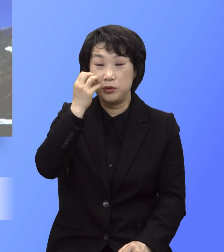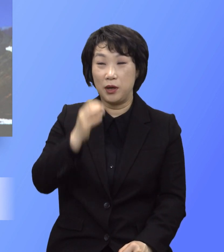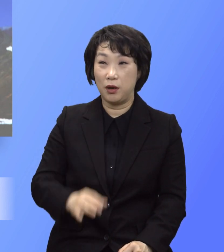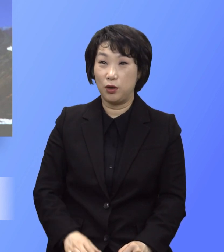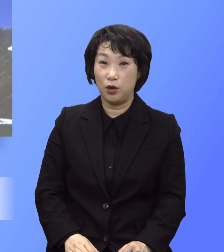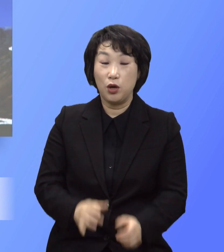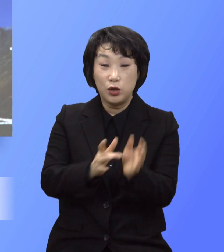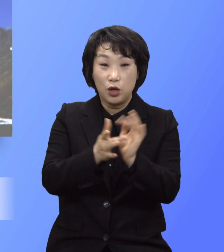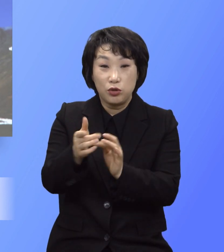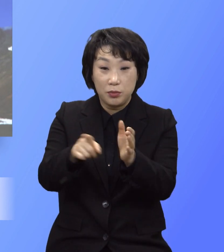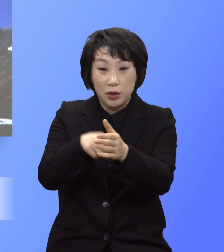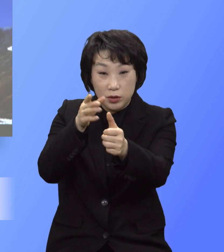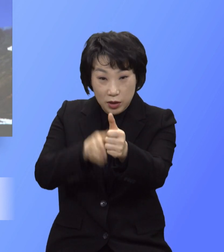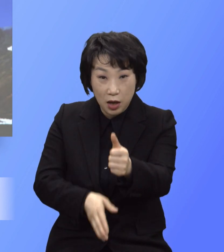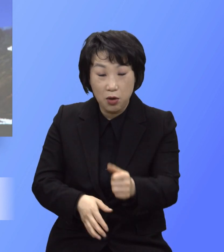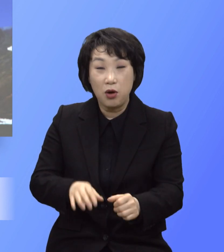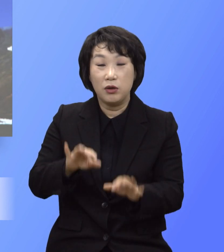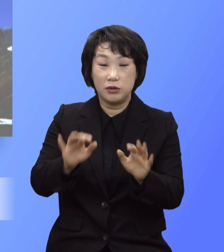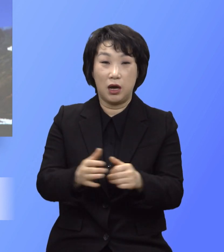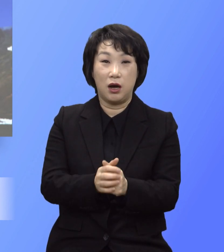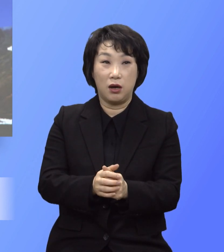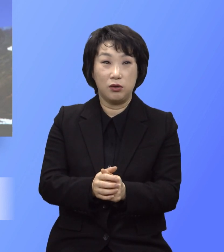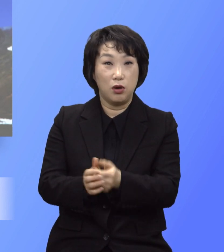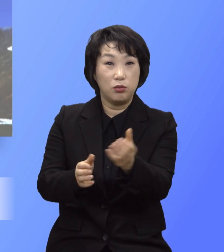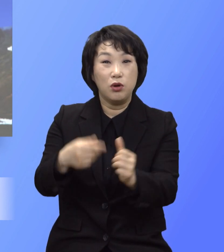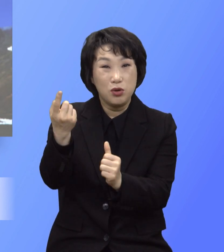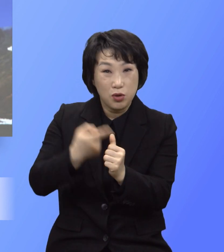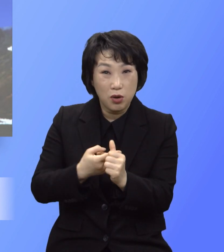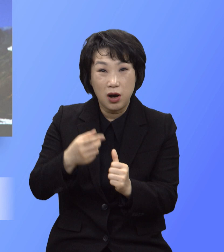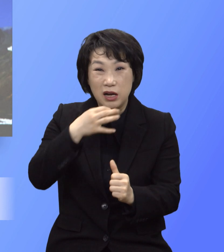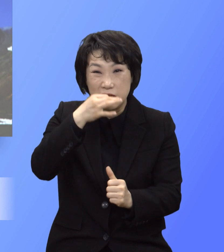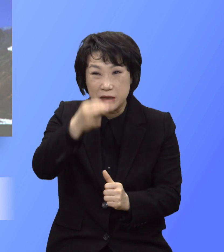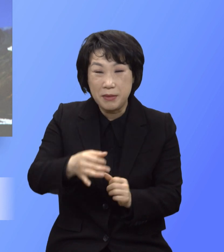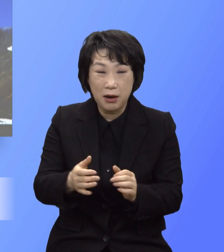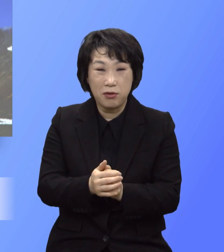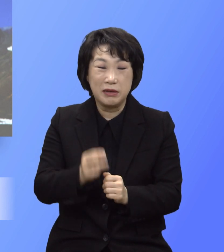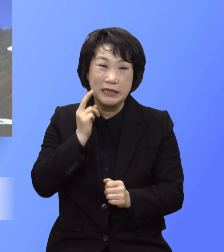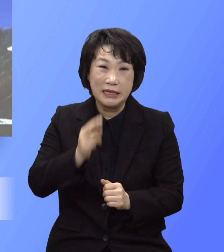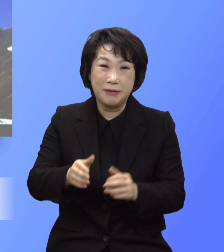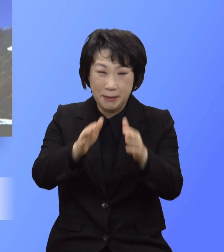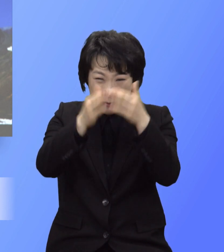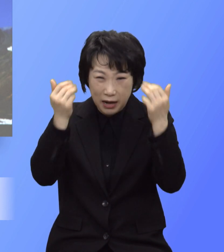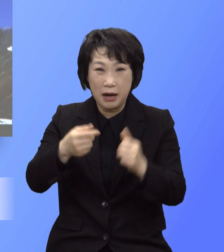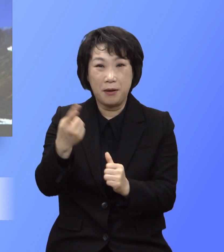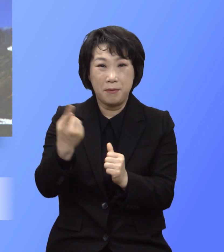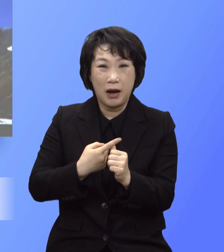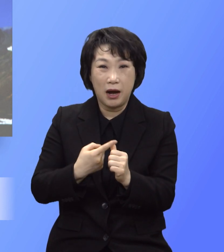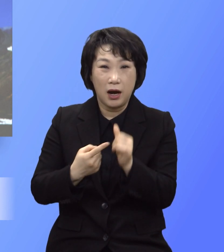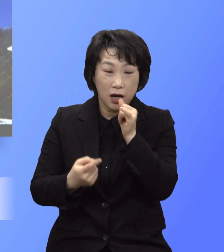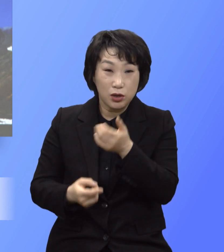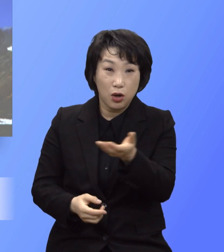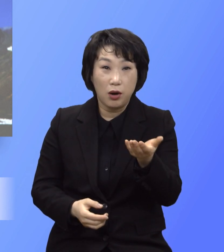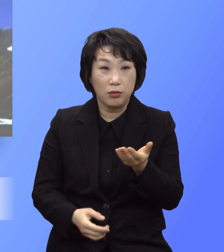욕하고 침받고 여러분 보세요. 그냥 해서는 안 될 소리 없고